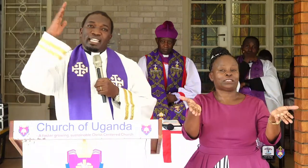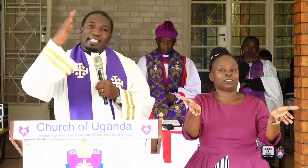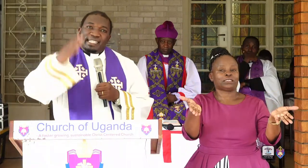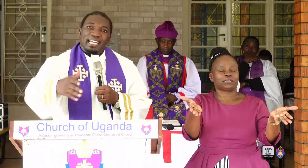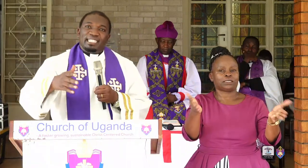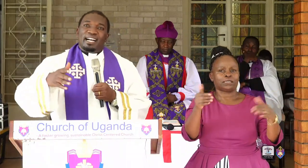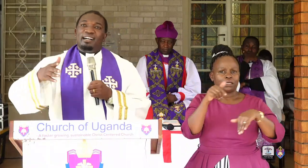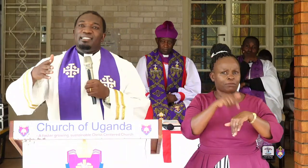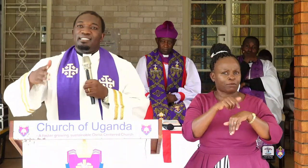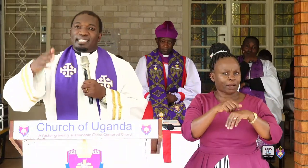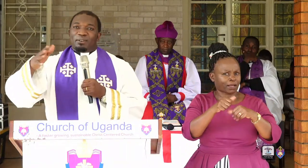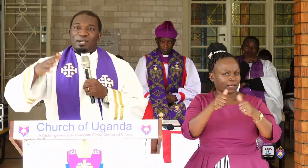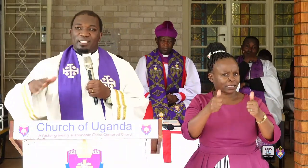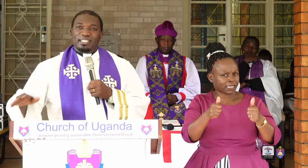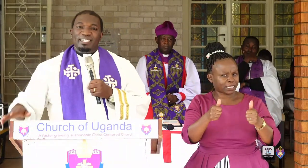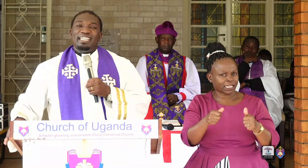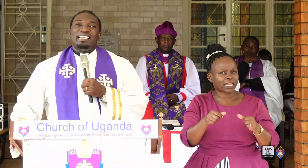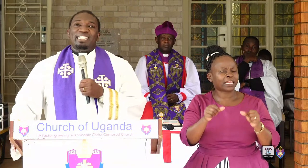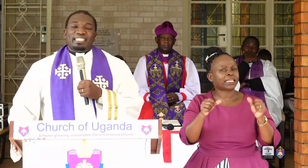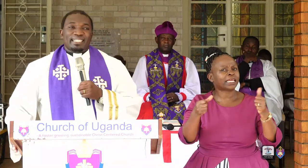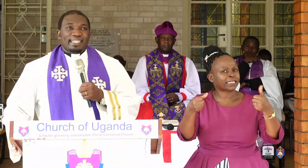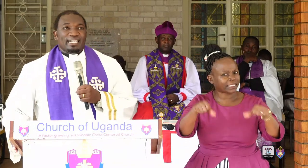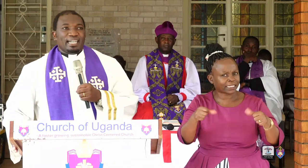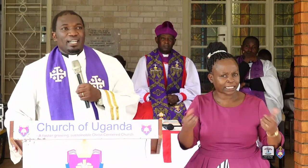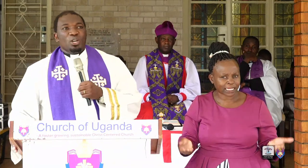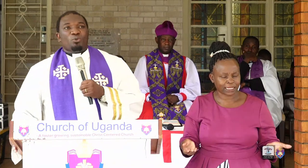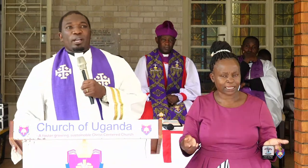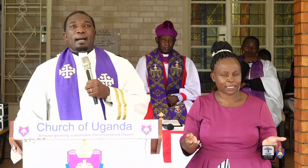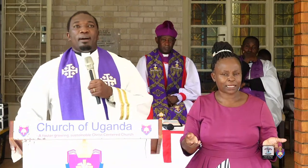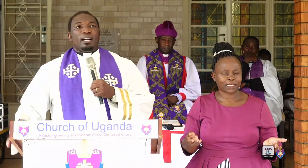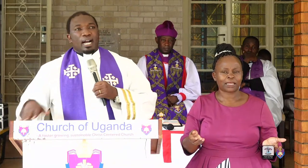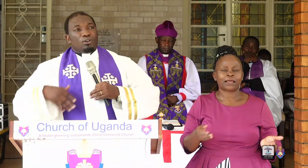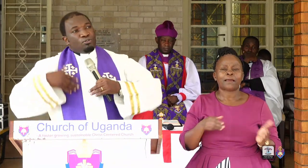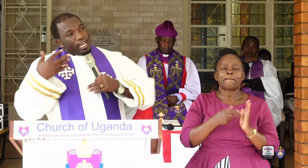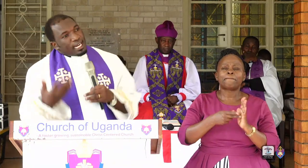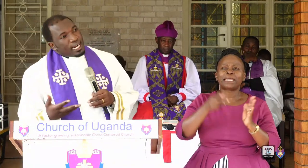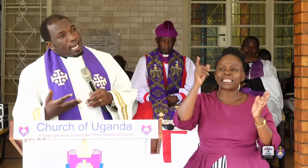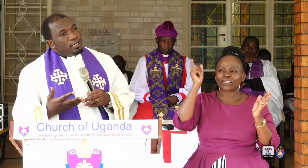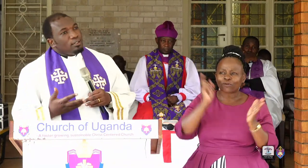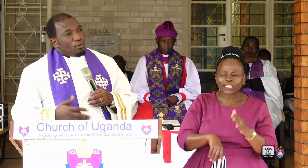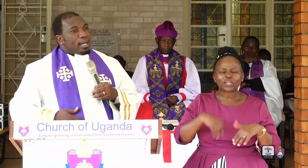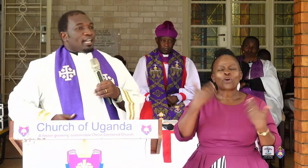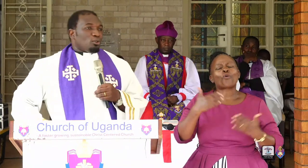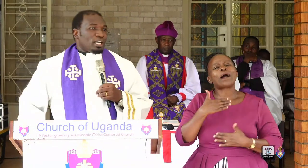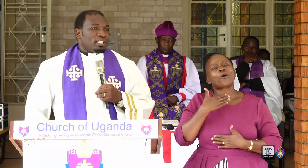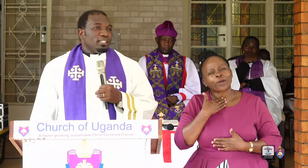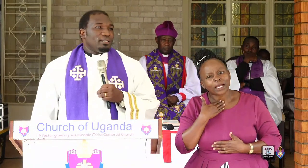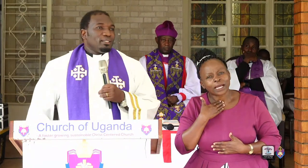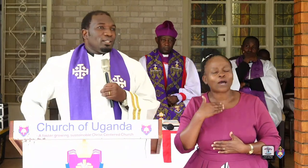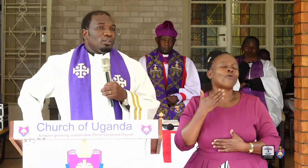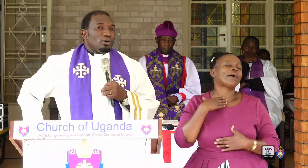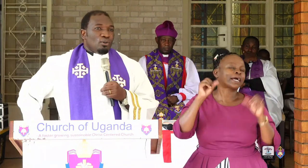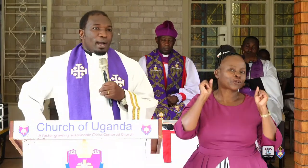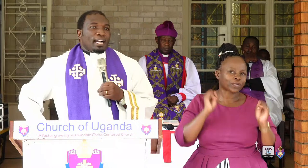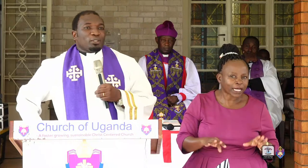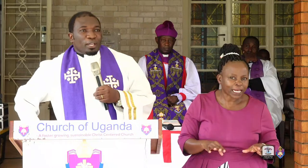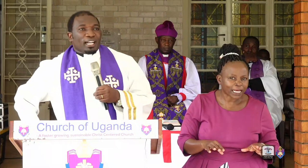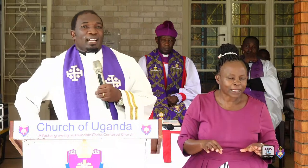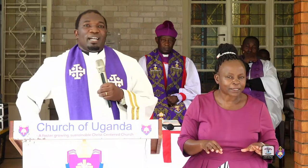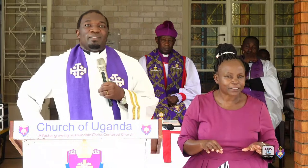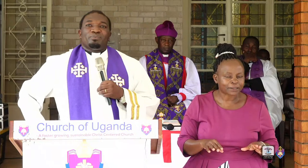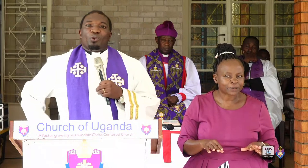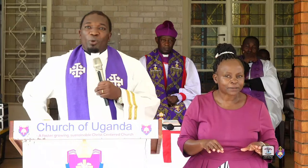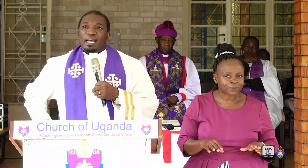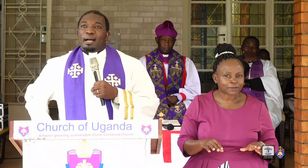bbanga erisaanira n'eritakola ki n'eritasaanira. Kwegamba nga oyagala obanga tokola ki obanga